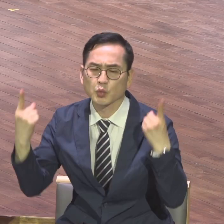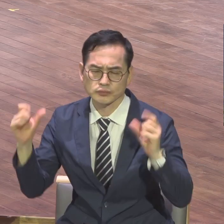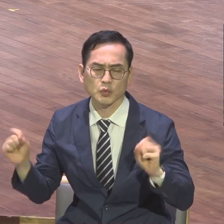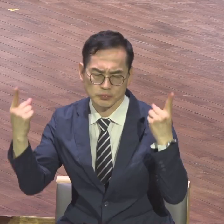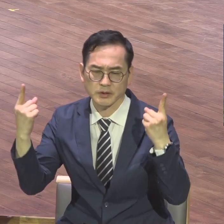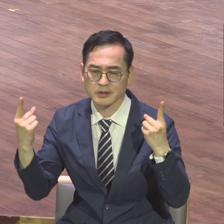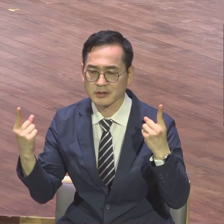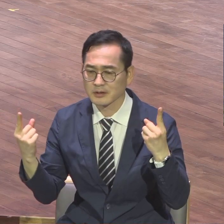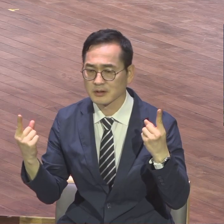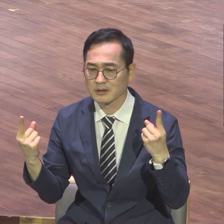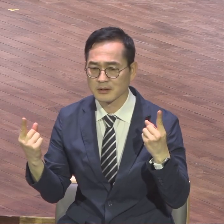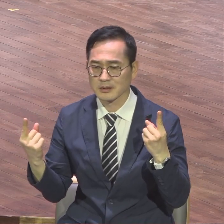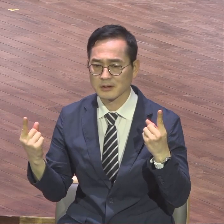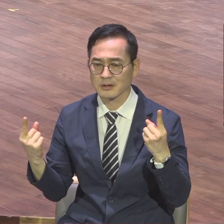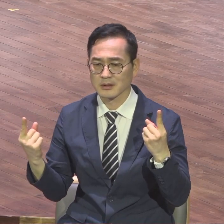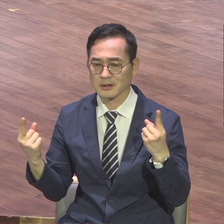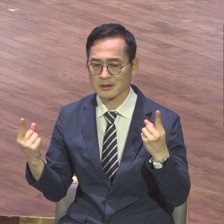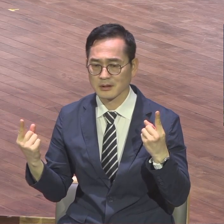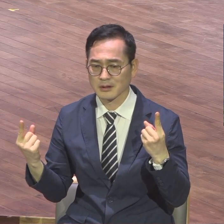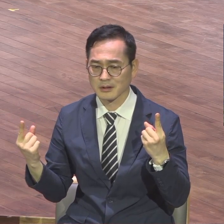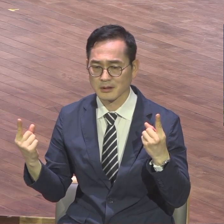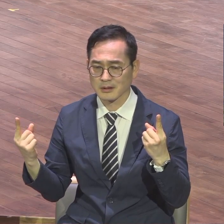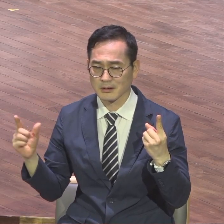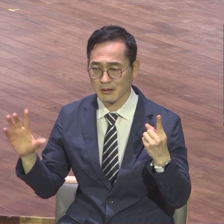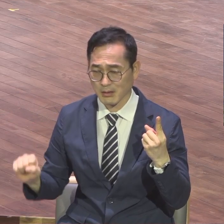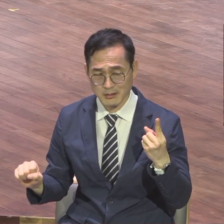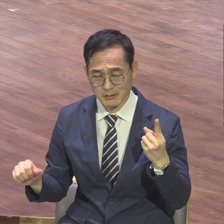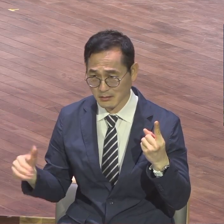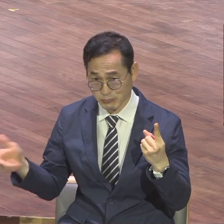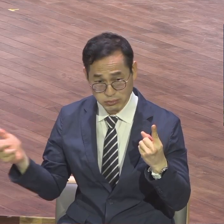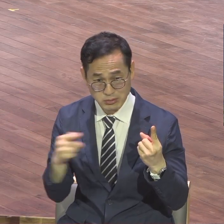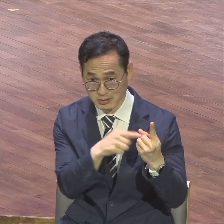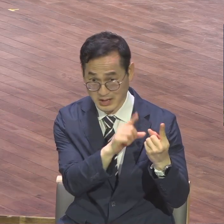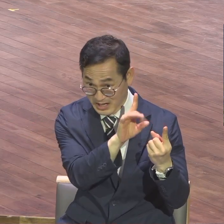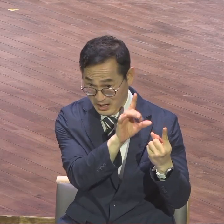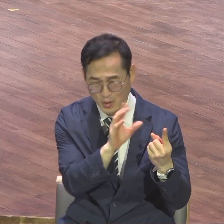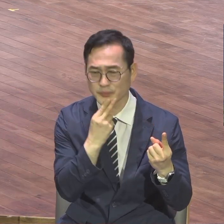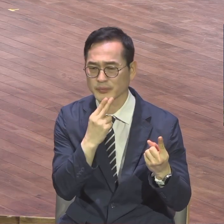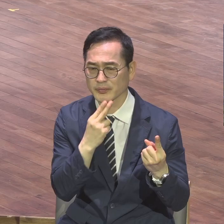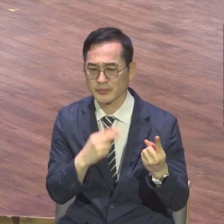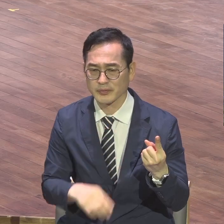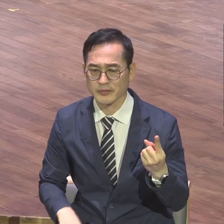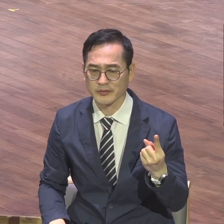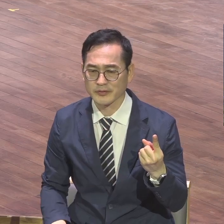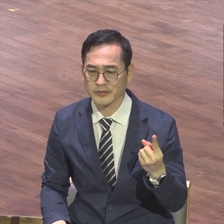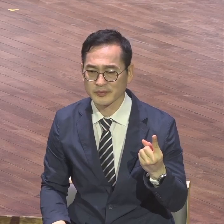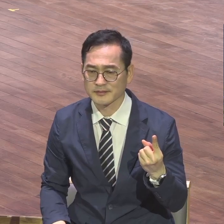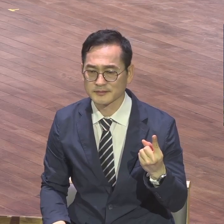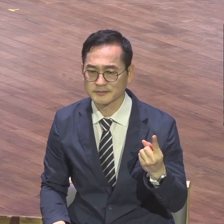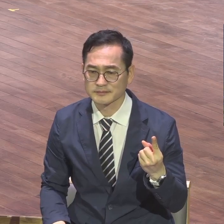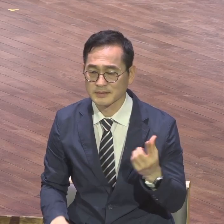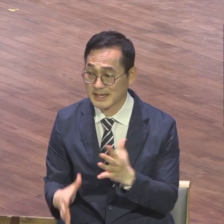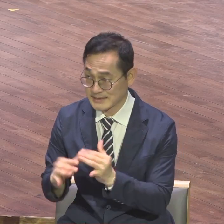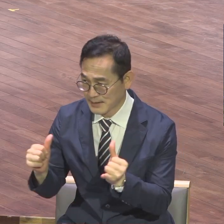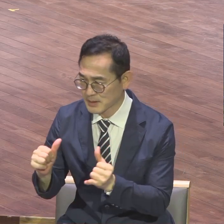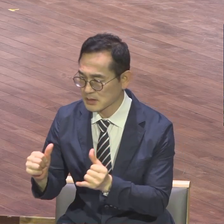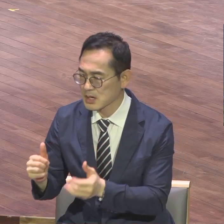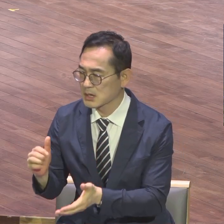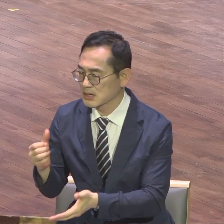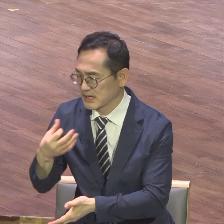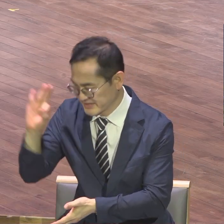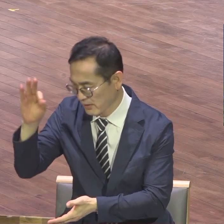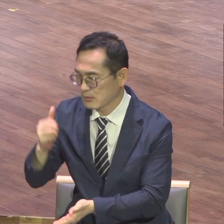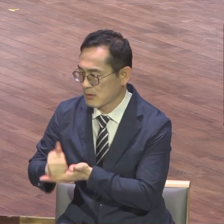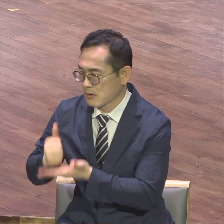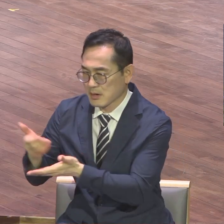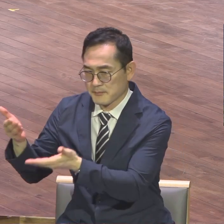그 동전의 양면이라니까요. 그 여러분의 영적 상태는 여러분 주위를 보면 알아요. 주위에서 보면 여러분을